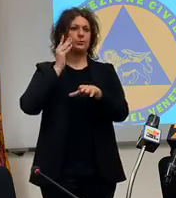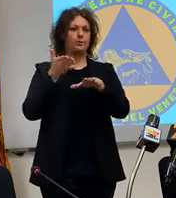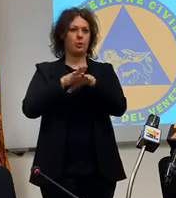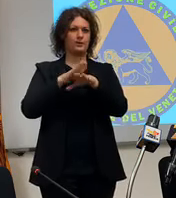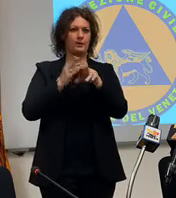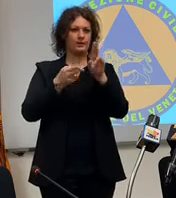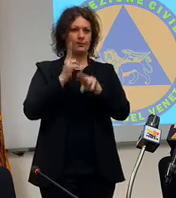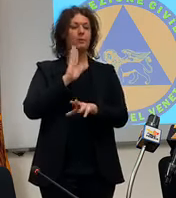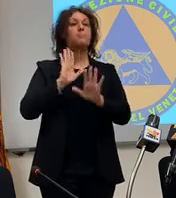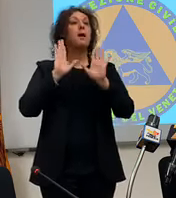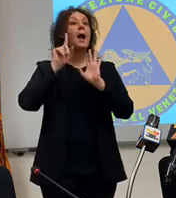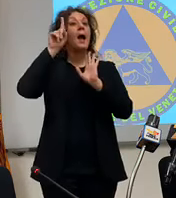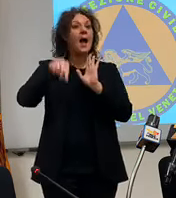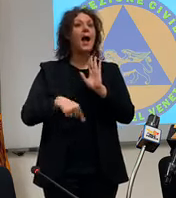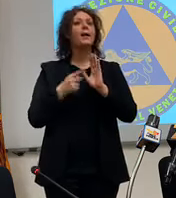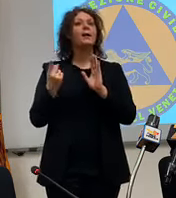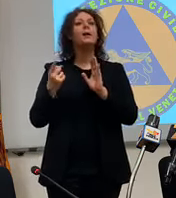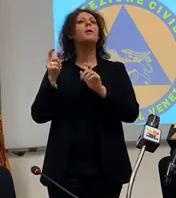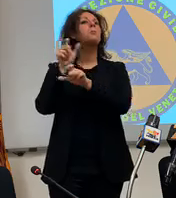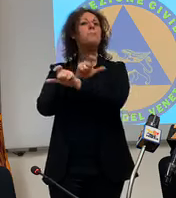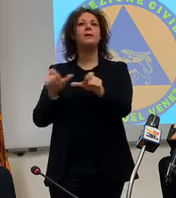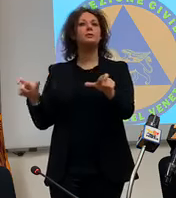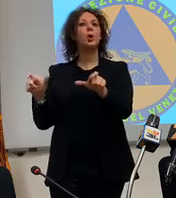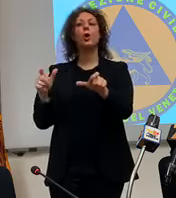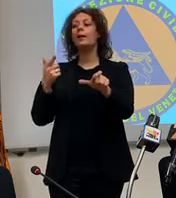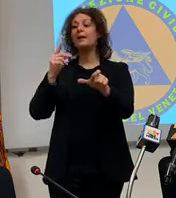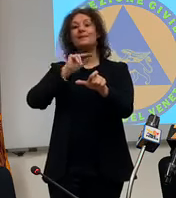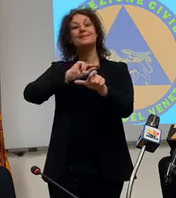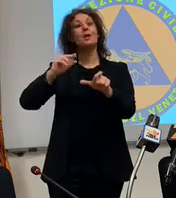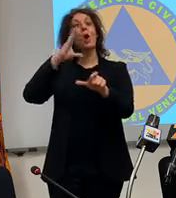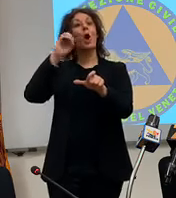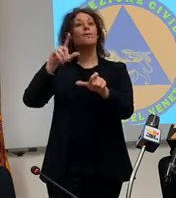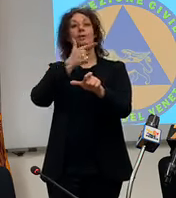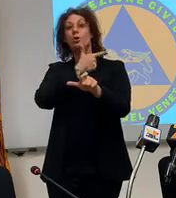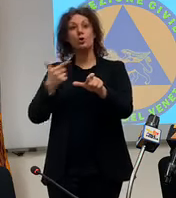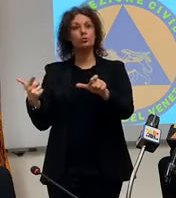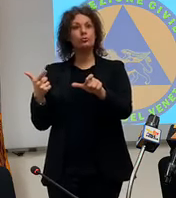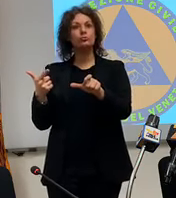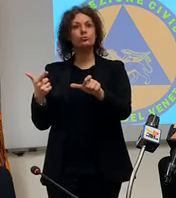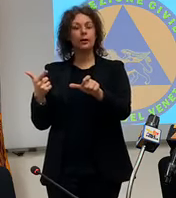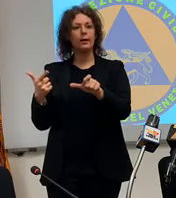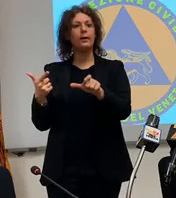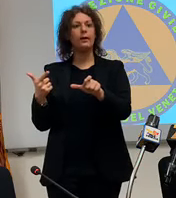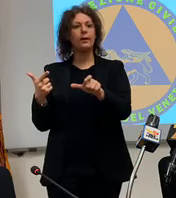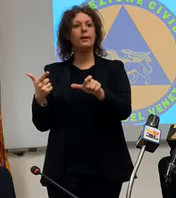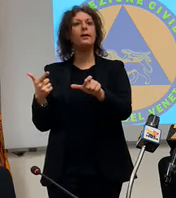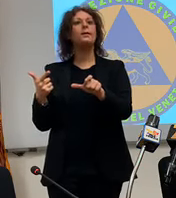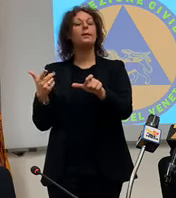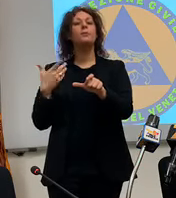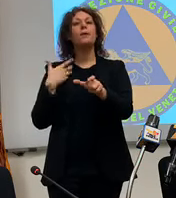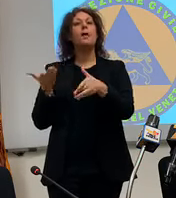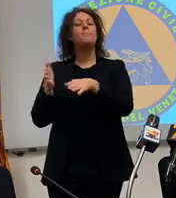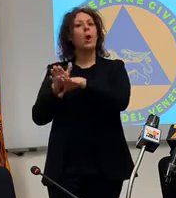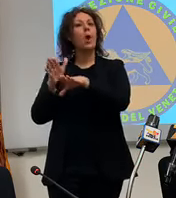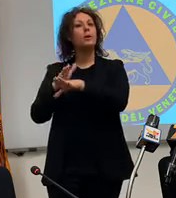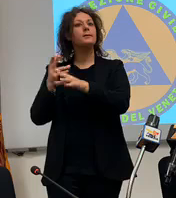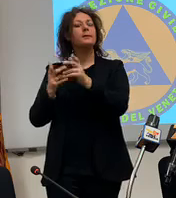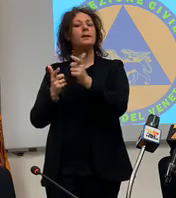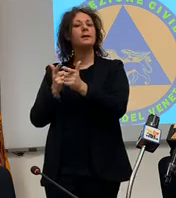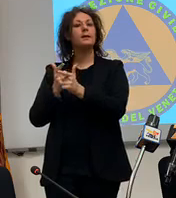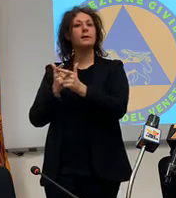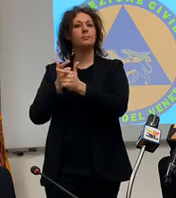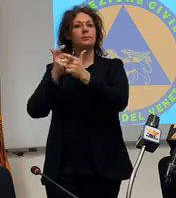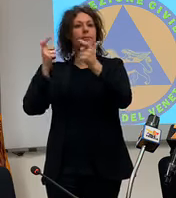quindi tra le cause di morte non scritto covid ma solo le comorbilità solo cioè le